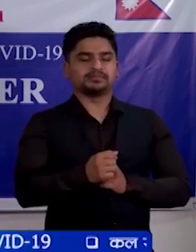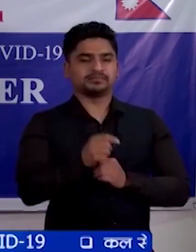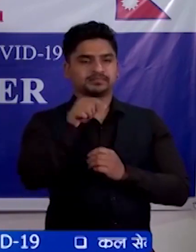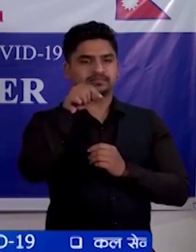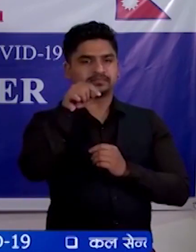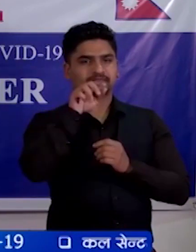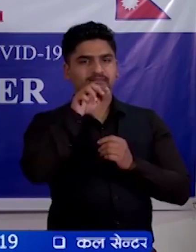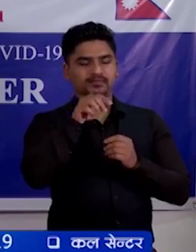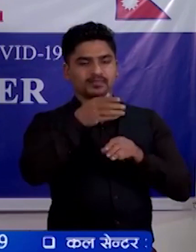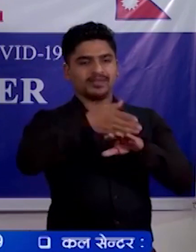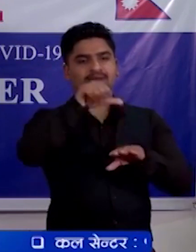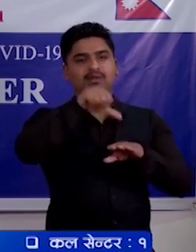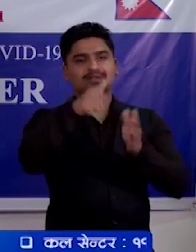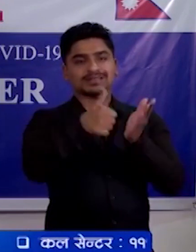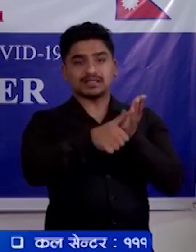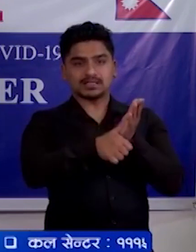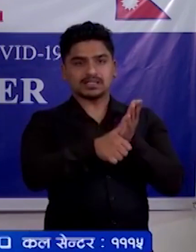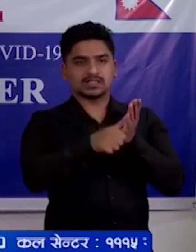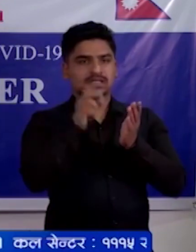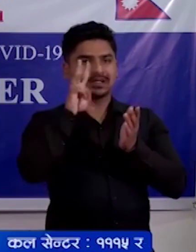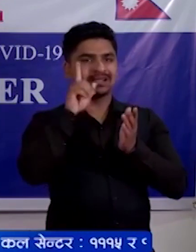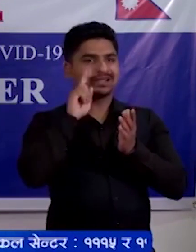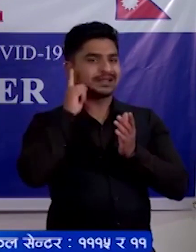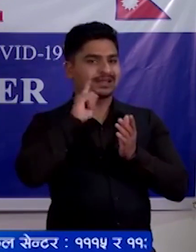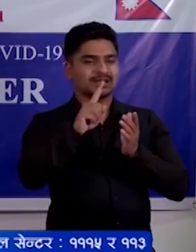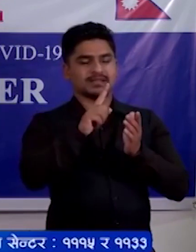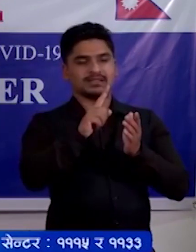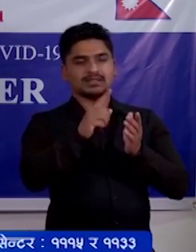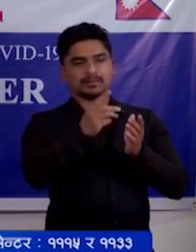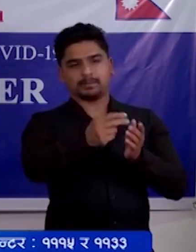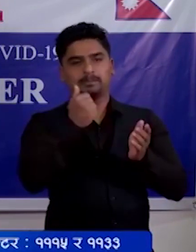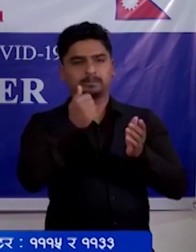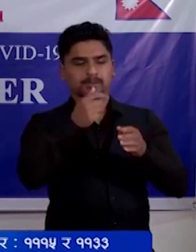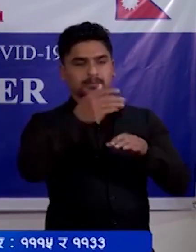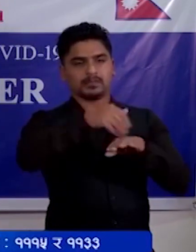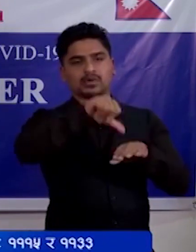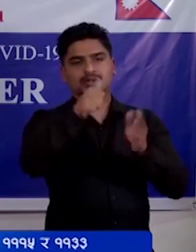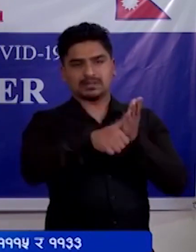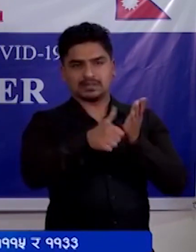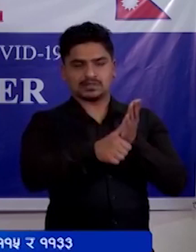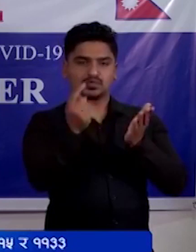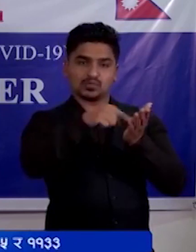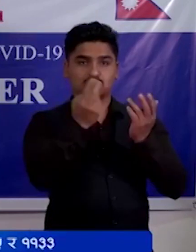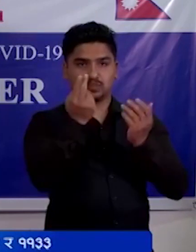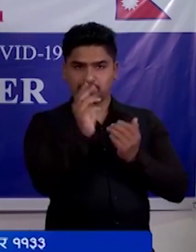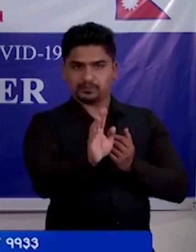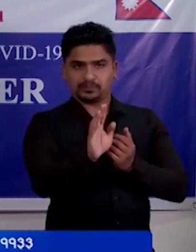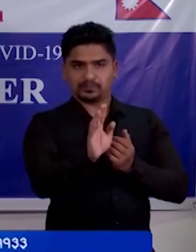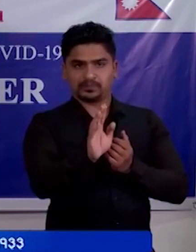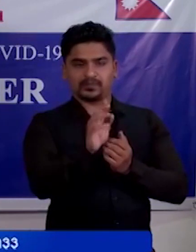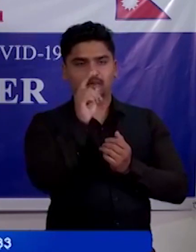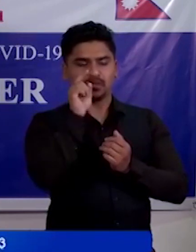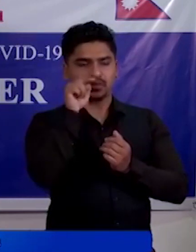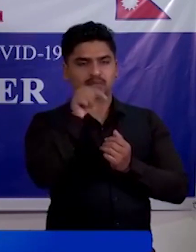यो आरडिटी जुन हामीले गत 3 दिनदेखि ऱ्यापिड डायग्नोस्टिक किटको परीक्षण सुरु गरेका छौँ, यो